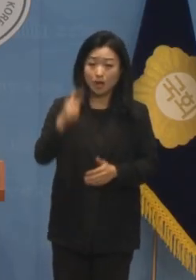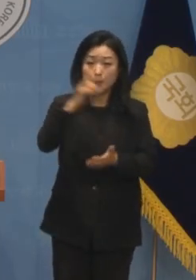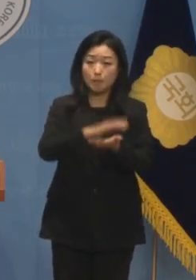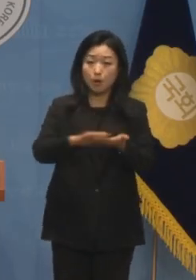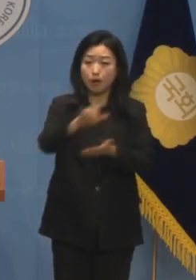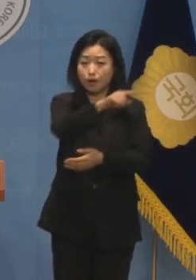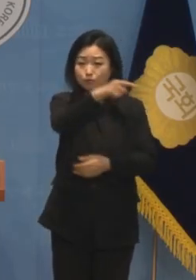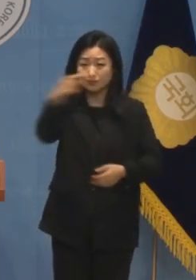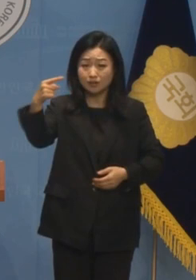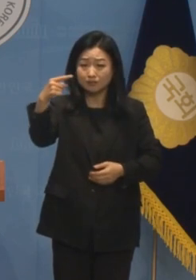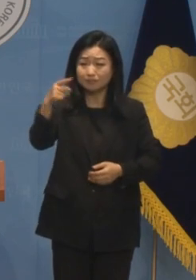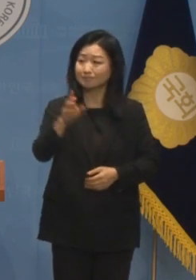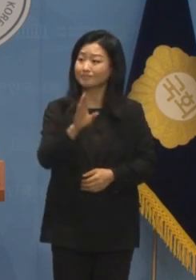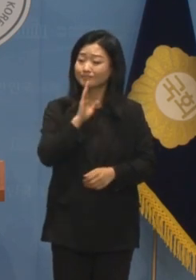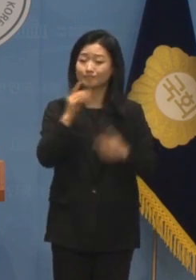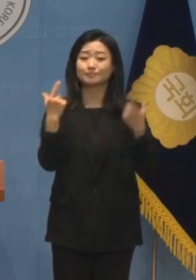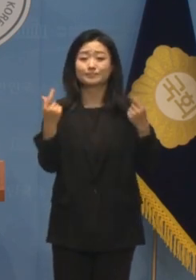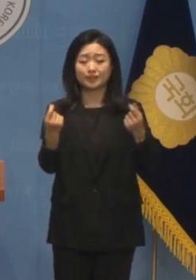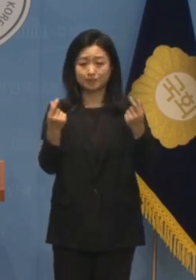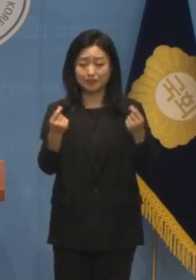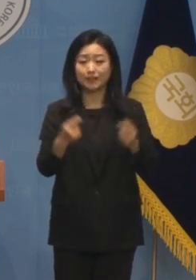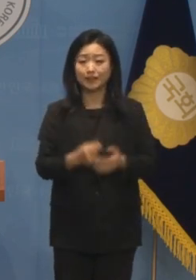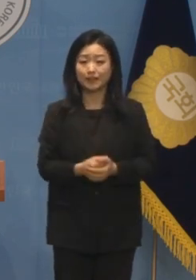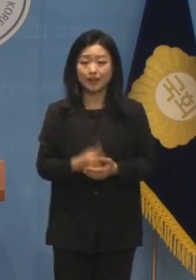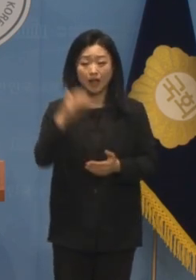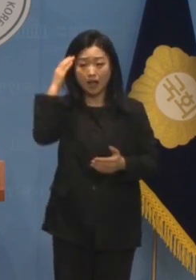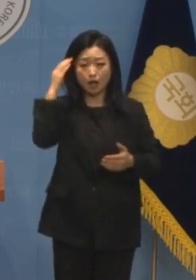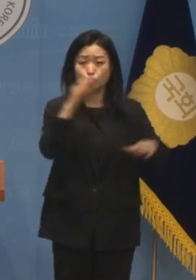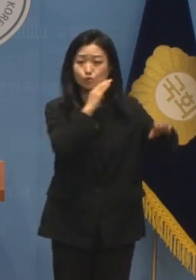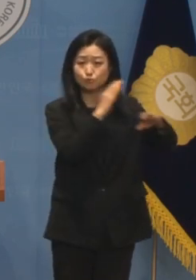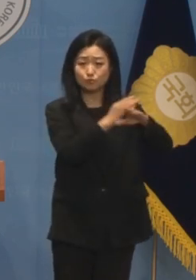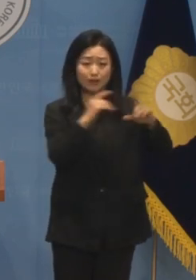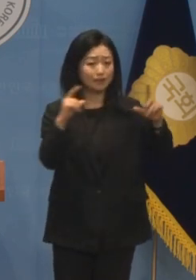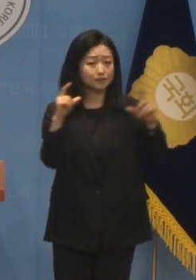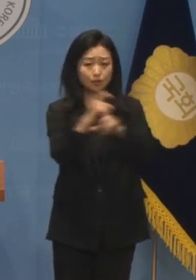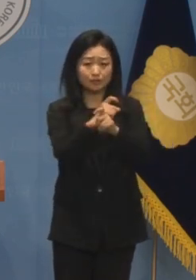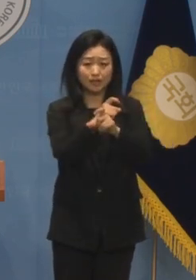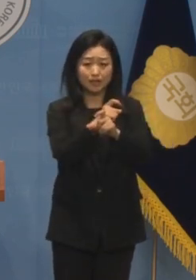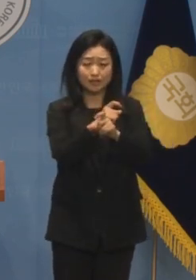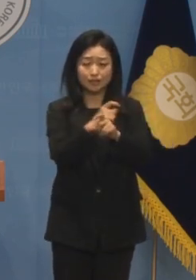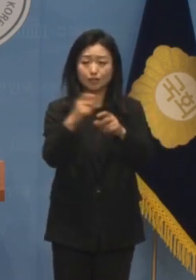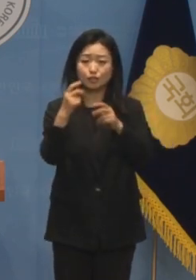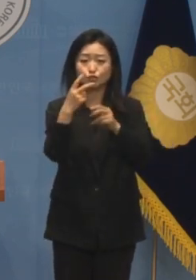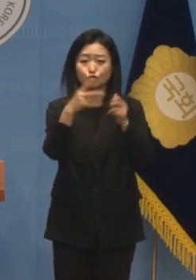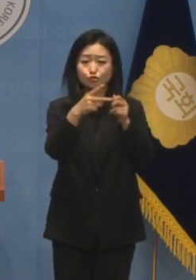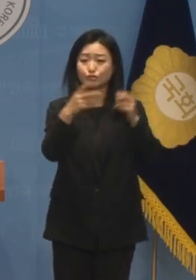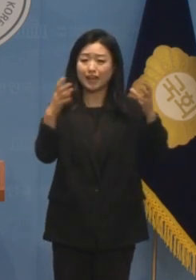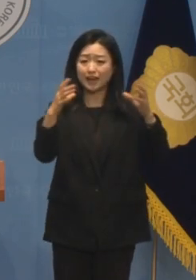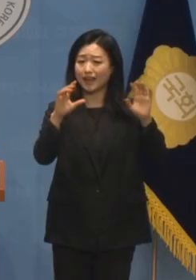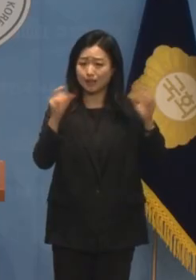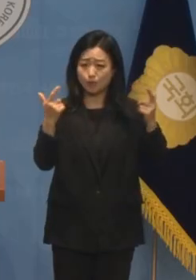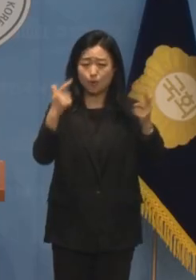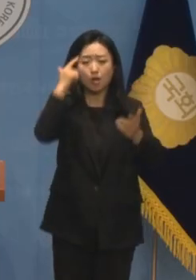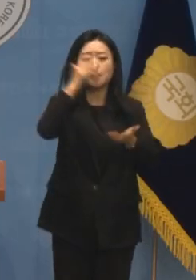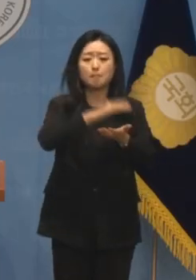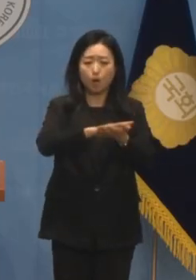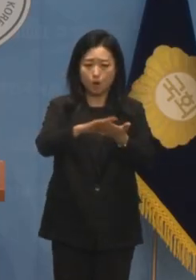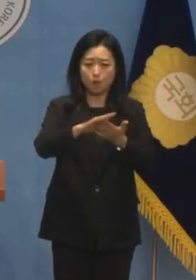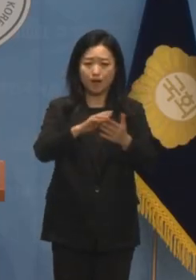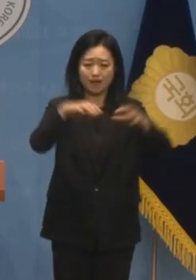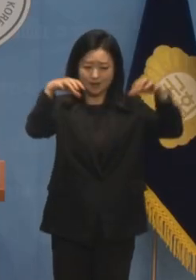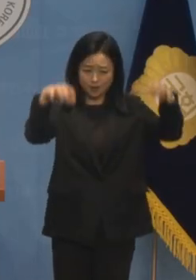우선임은 100번 강조해도 부족합니다. 남과 북은 적대적 이국가가 아닌 평화 이국가 체제로 공존해야